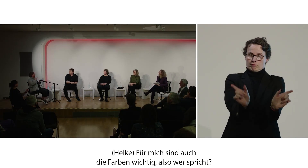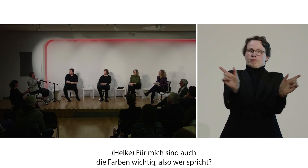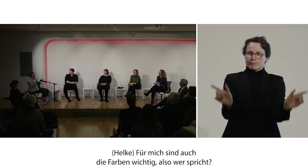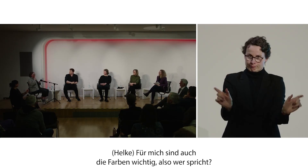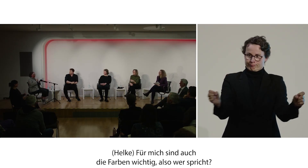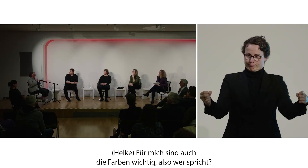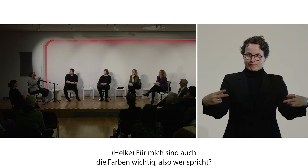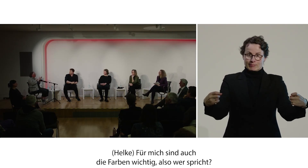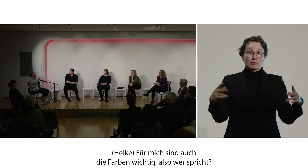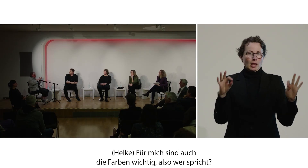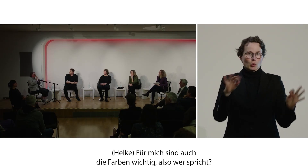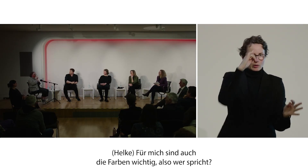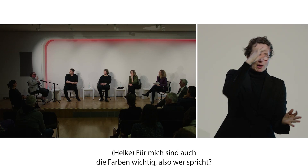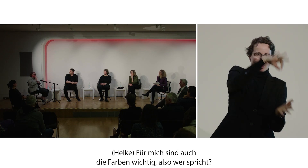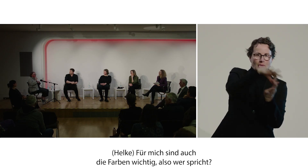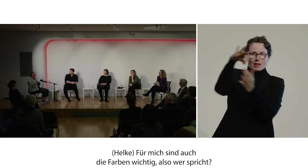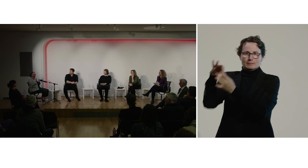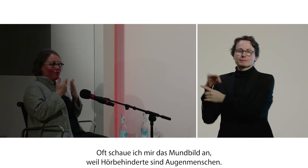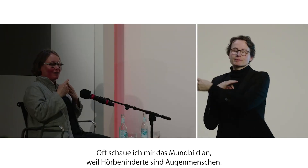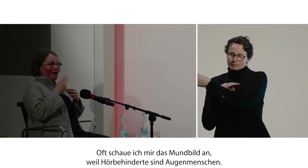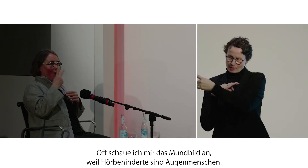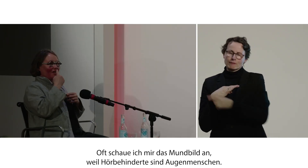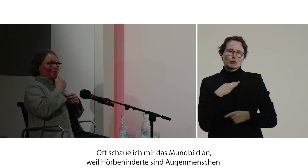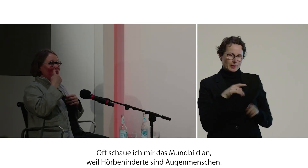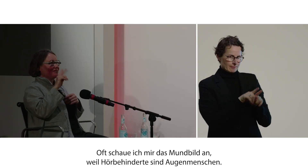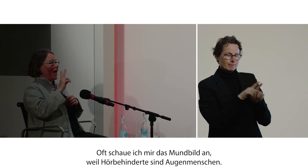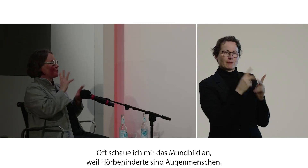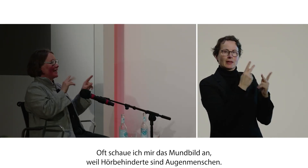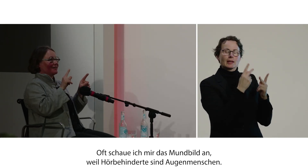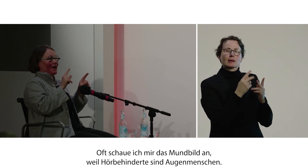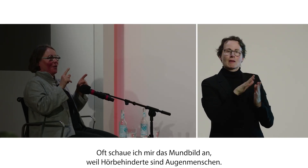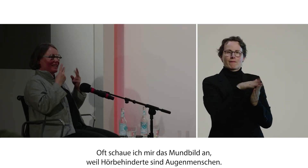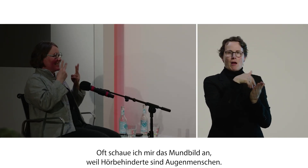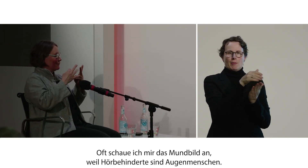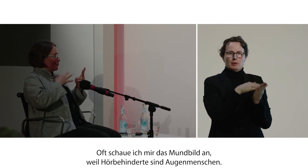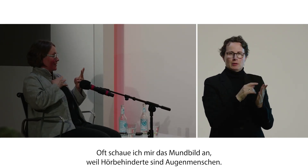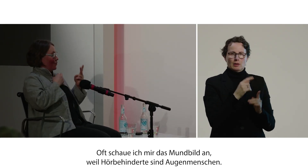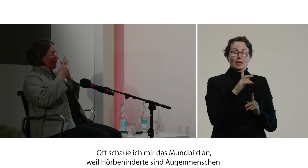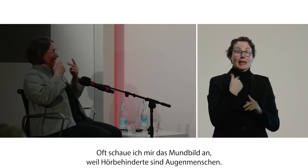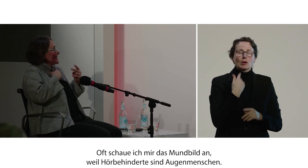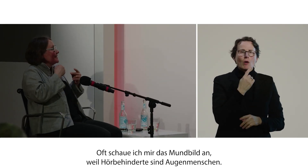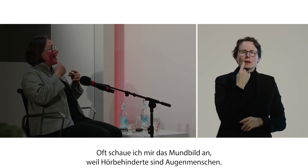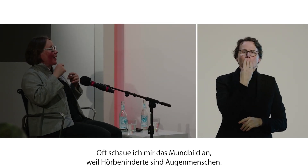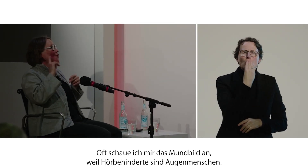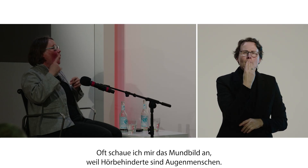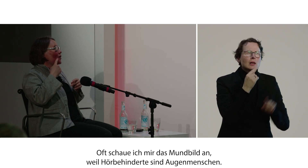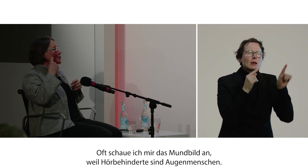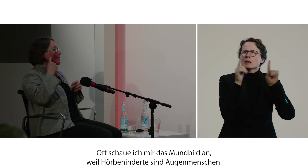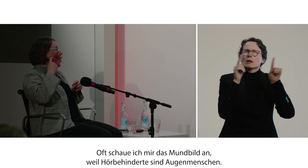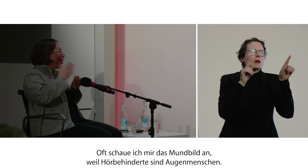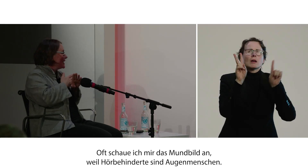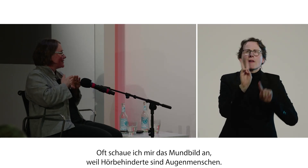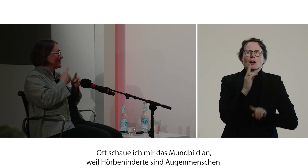wichtig, wie ich ganz schnell gesagt habe, diese Farben, wer spricht. Oft gucke ich mumpel, wer spricht. Und deswegen sind für mich so, weil wir sind ja, also